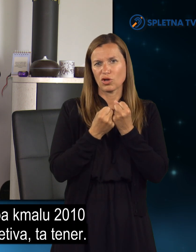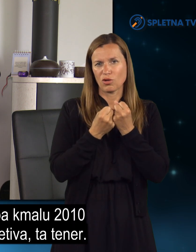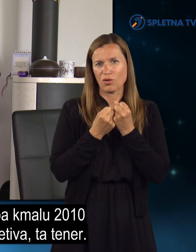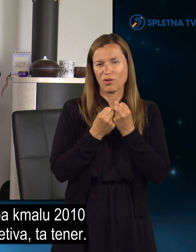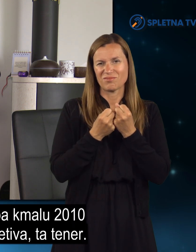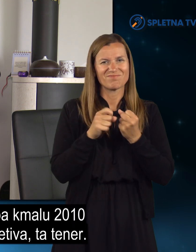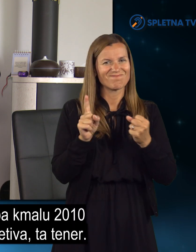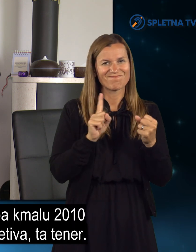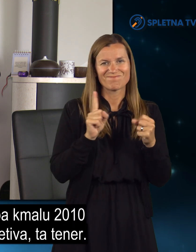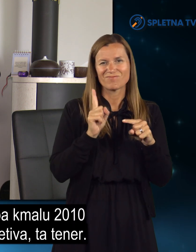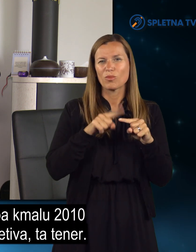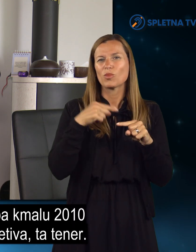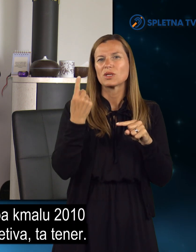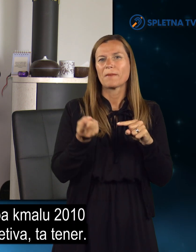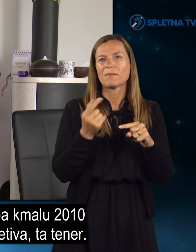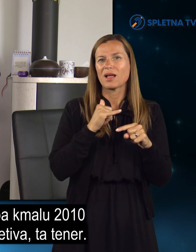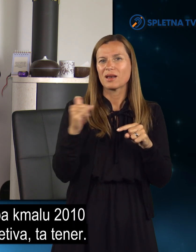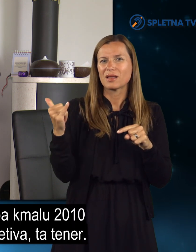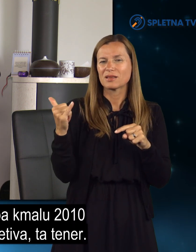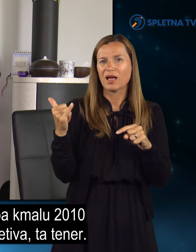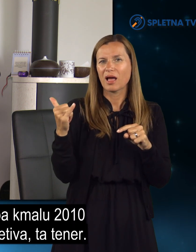pa mi je pa